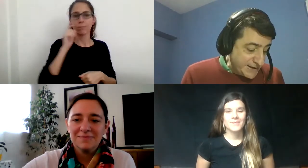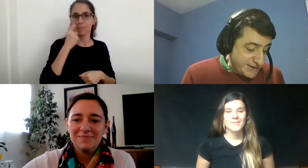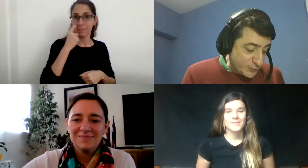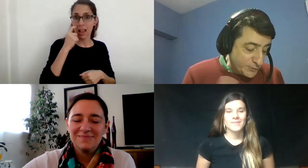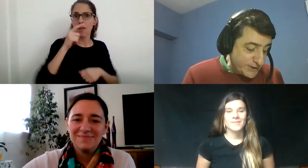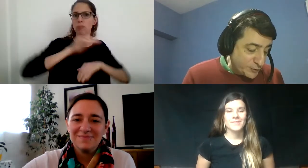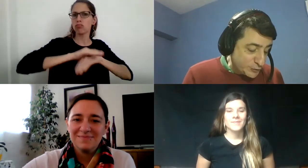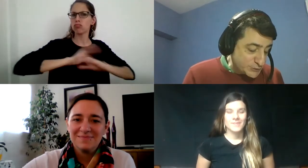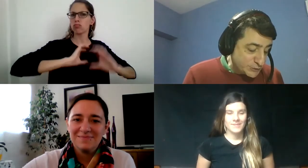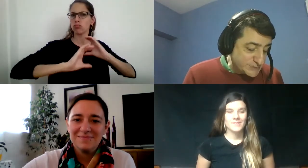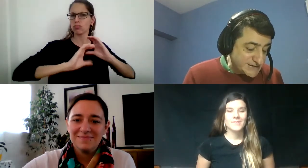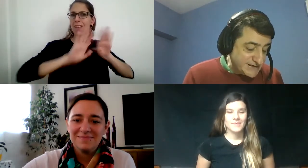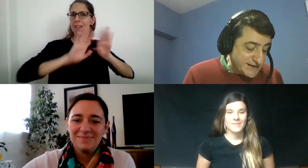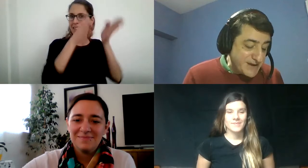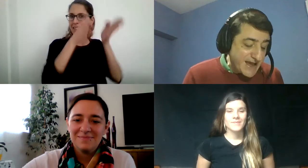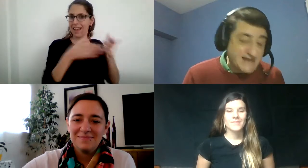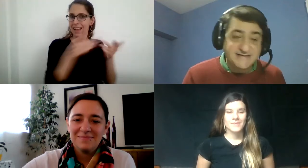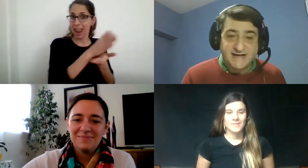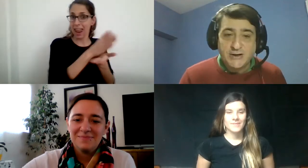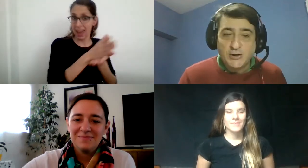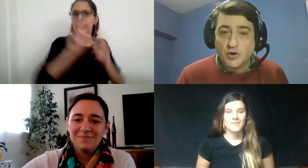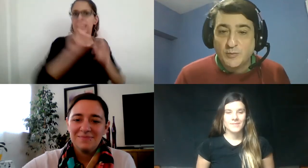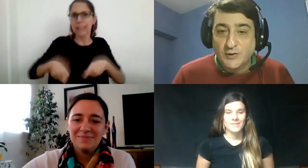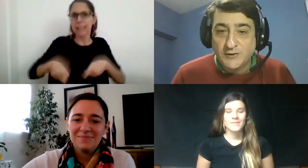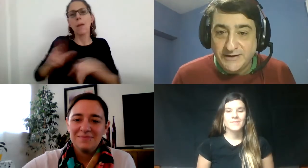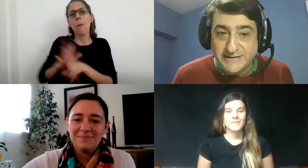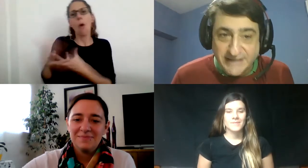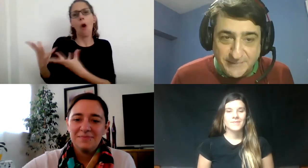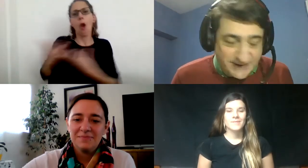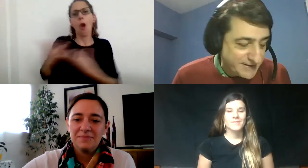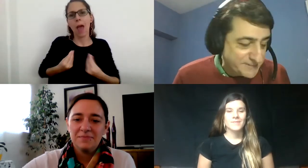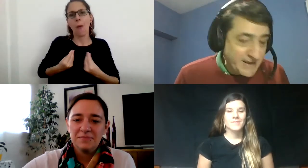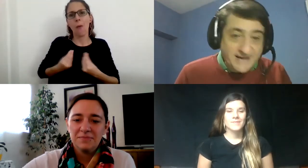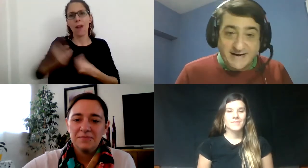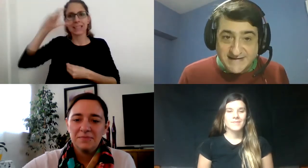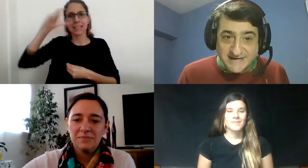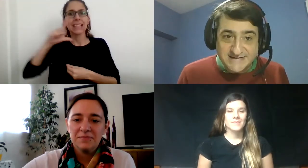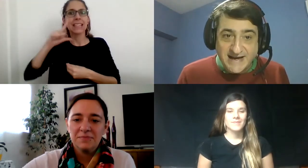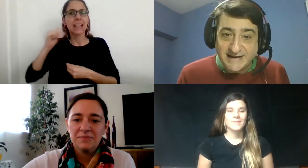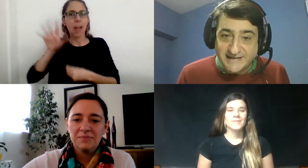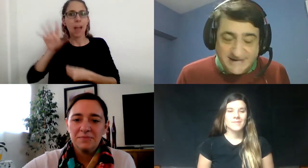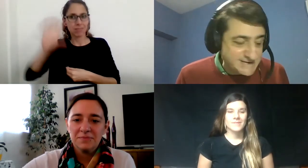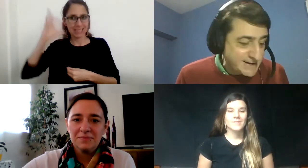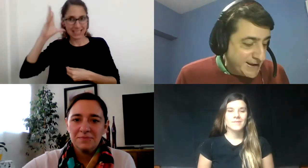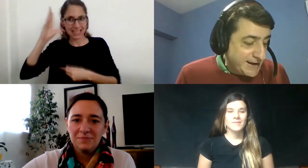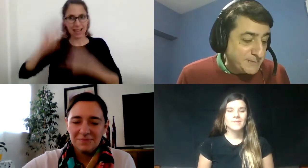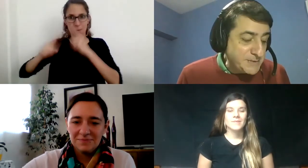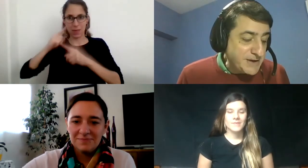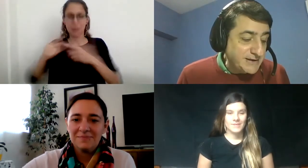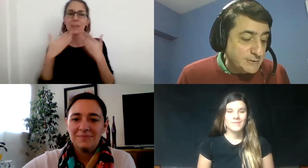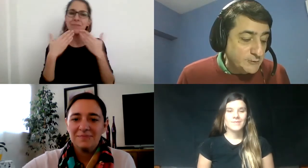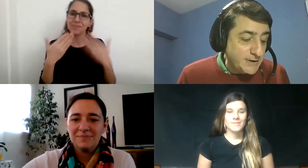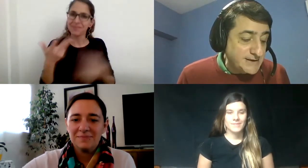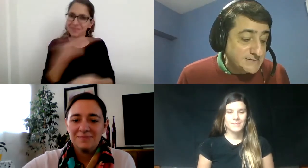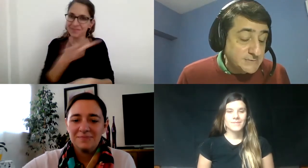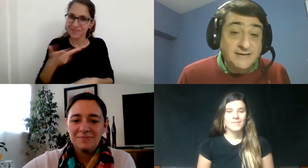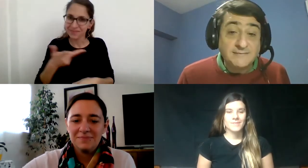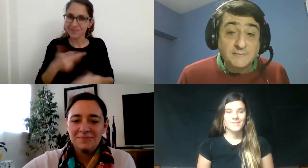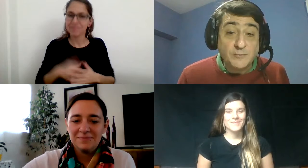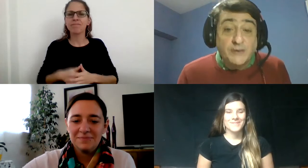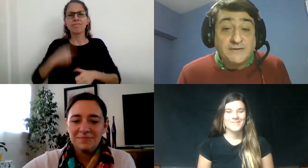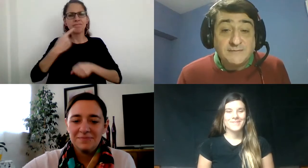Canales, y colabora con nosotros Cecilia Mealla como intérprete. Gracias a las tres. La primera inquietud